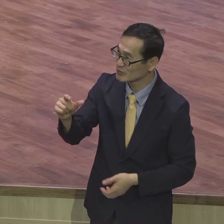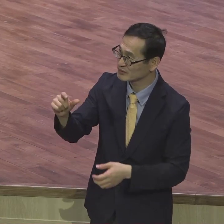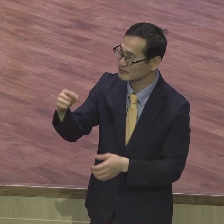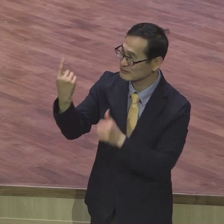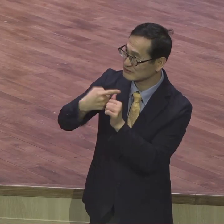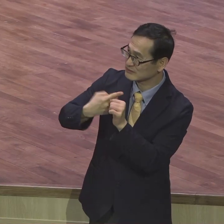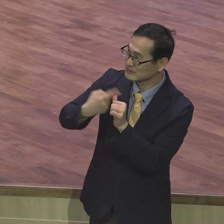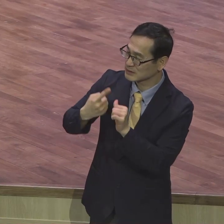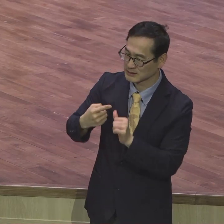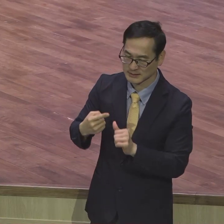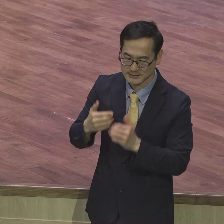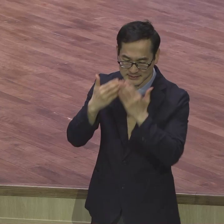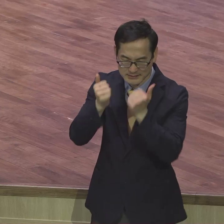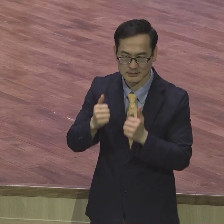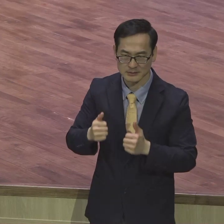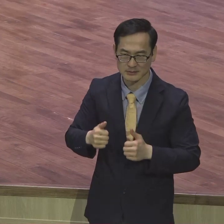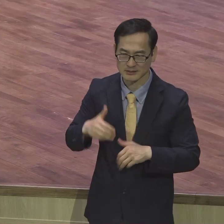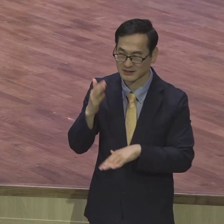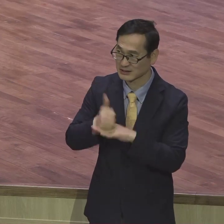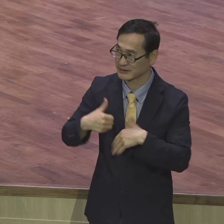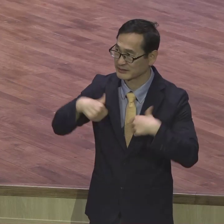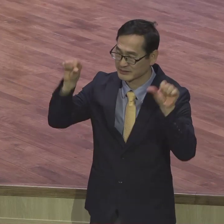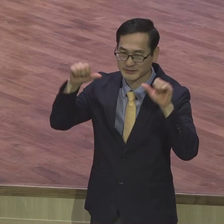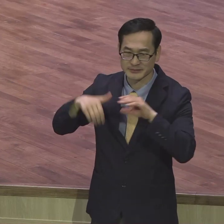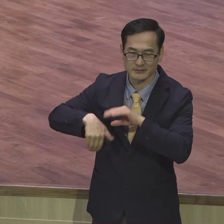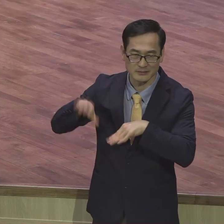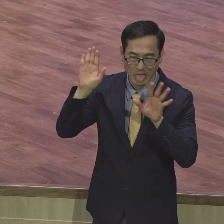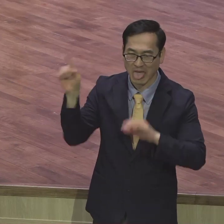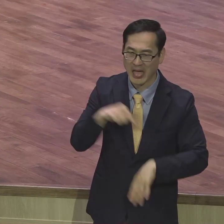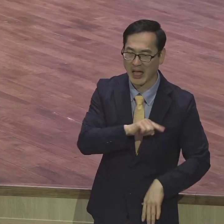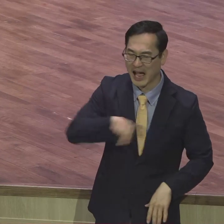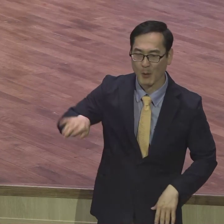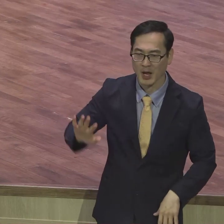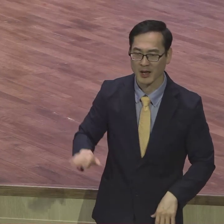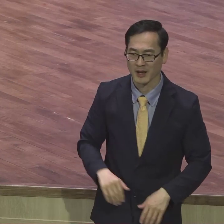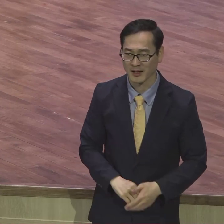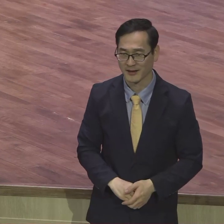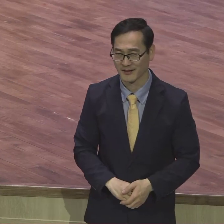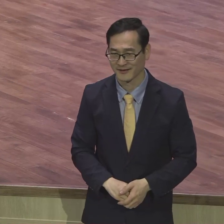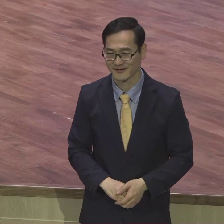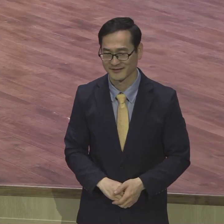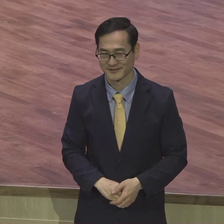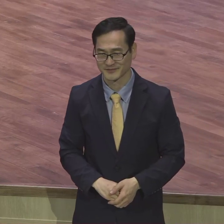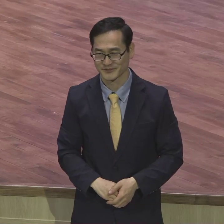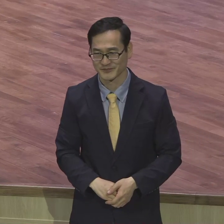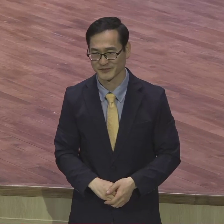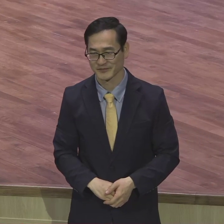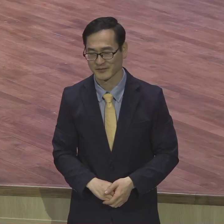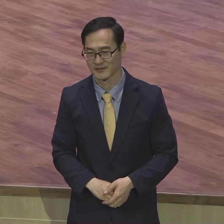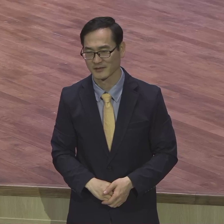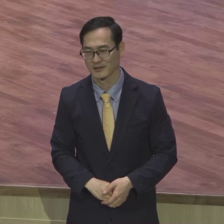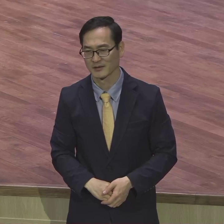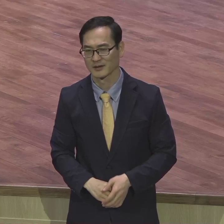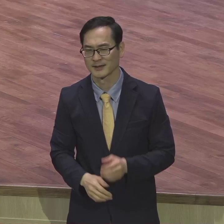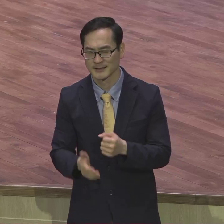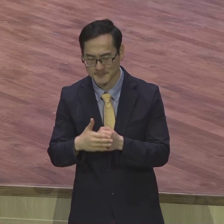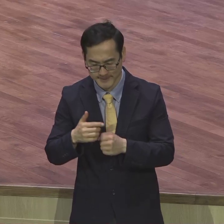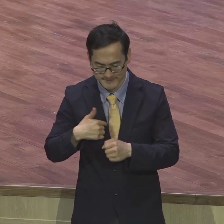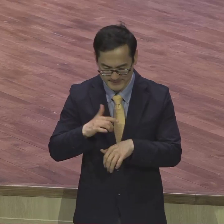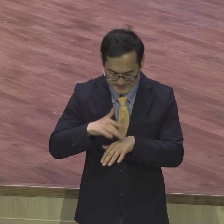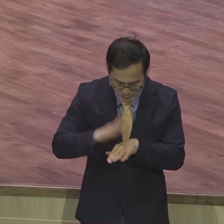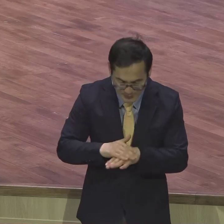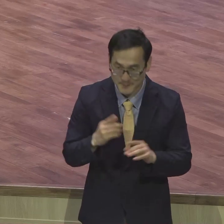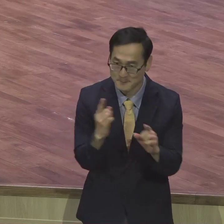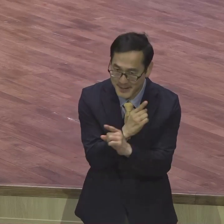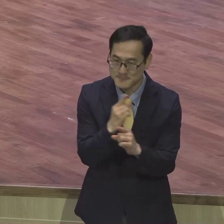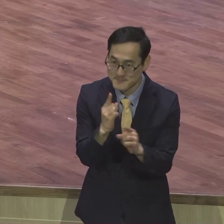늘 여러분 영적 페스티벌 되기 바랍니다. 그래 되면요 체질이 바뀌면 집에 가서도 그렇게 되고 회사 가서도 그렇게